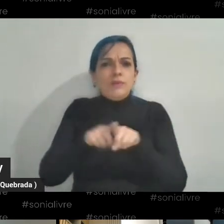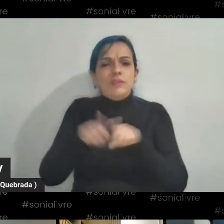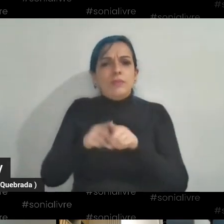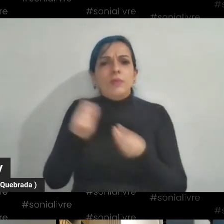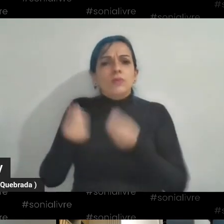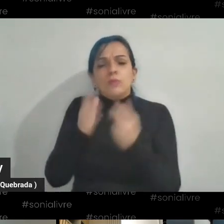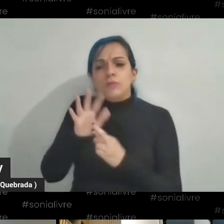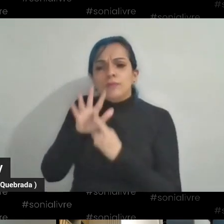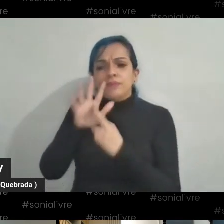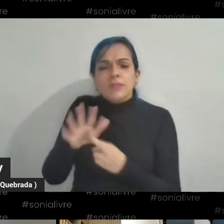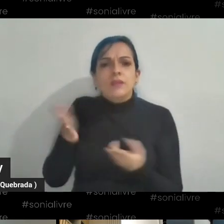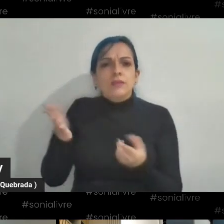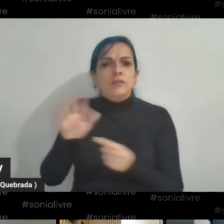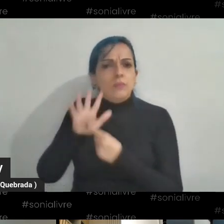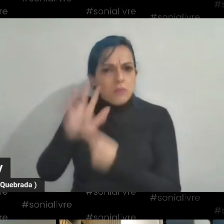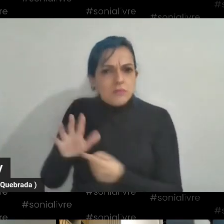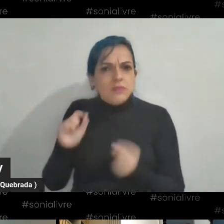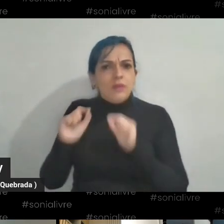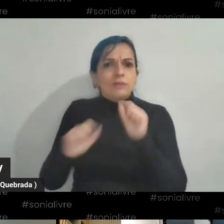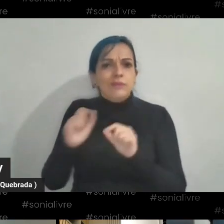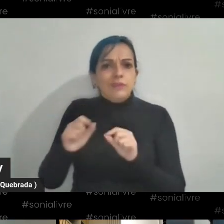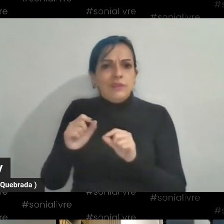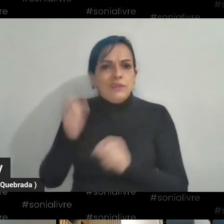reconhecimento de paternidade